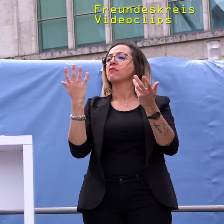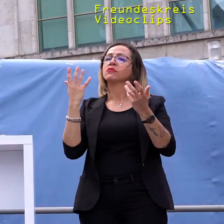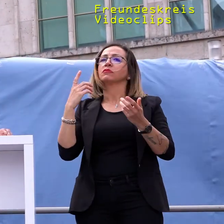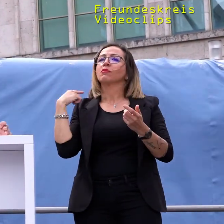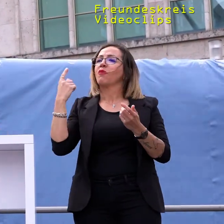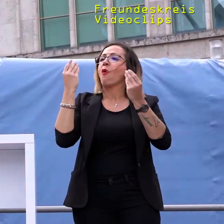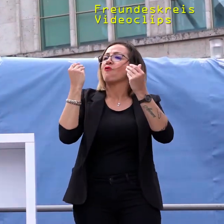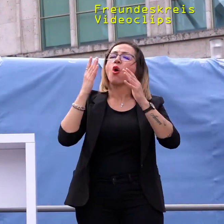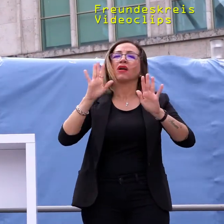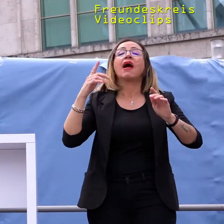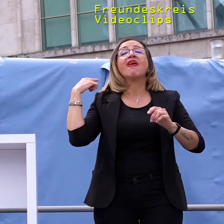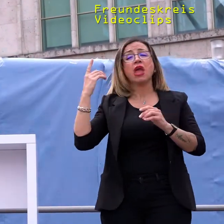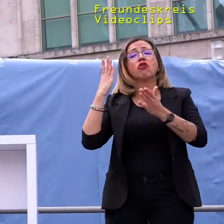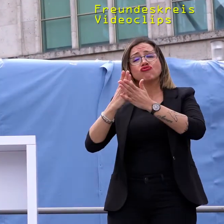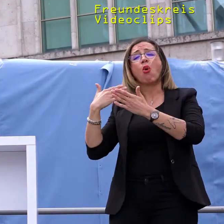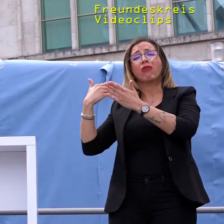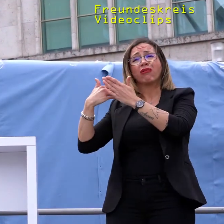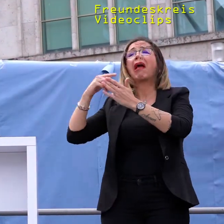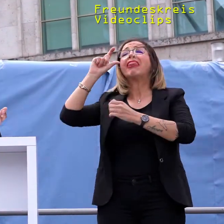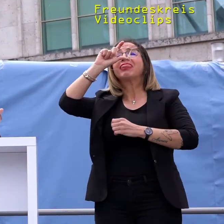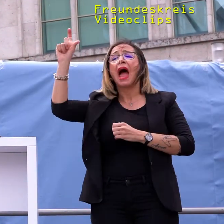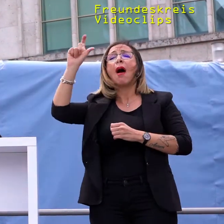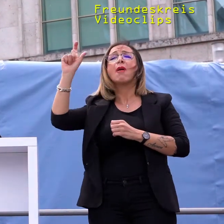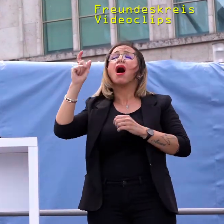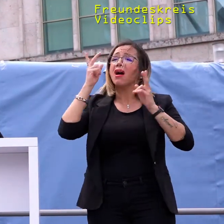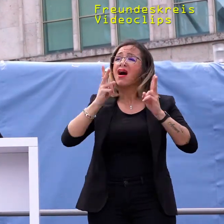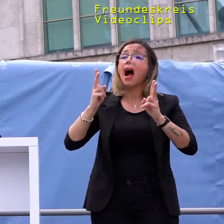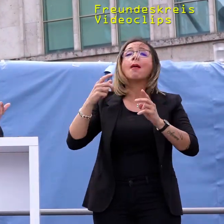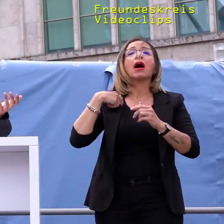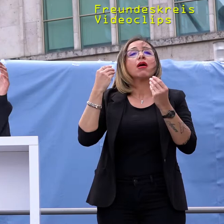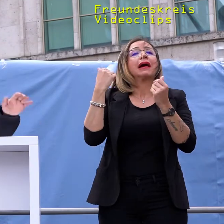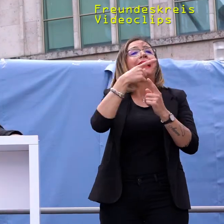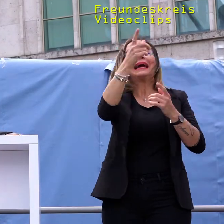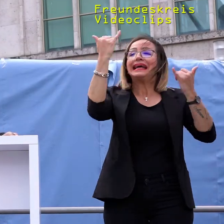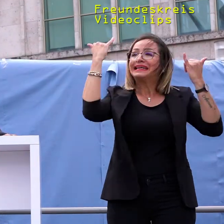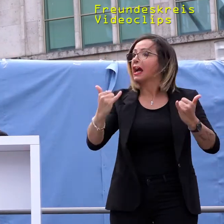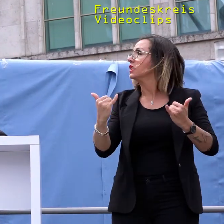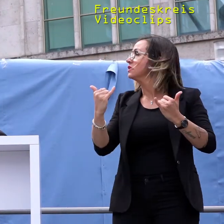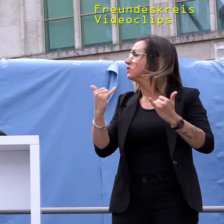gehört. Und ob sie wirklich anerkannt werden, wird sich zeigen.